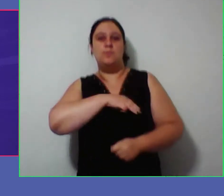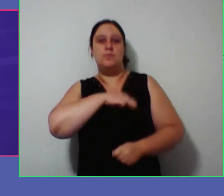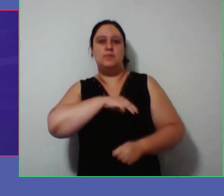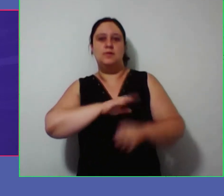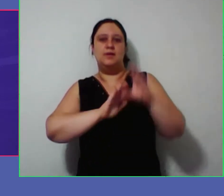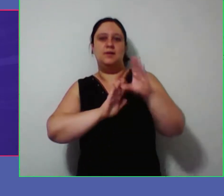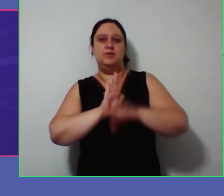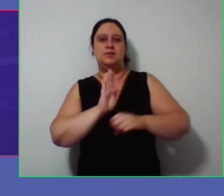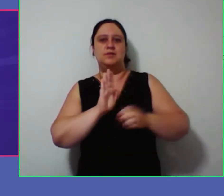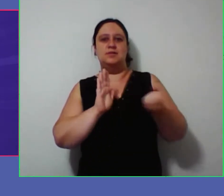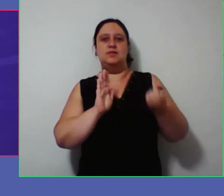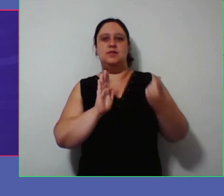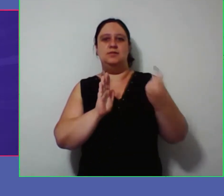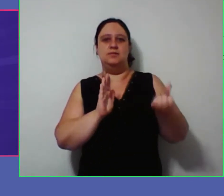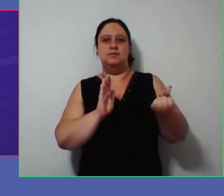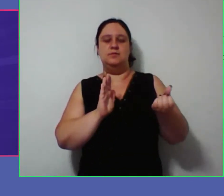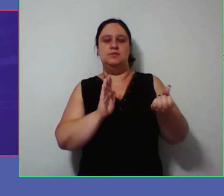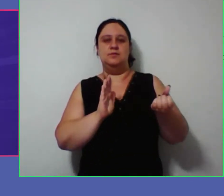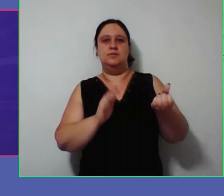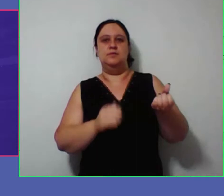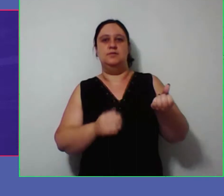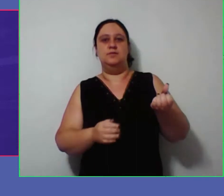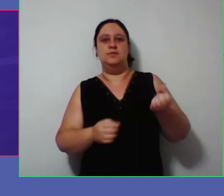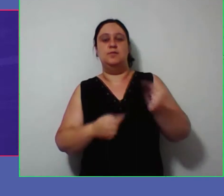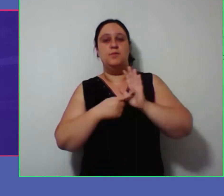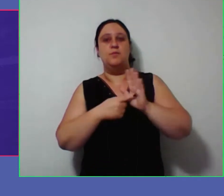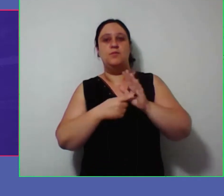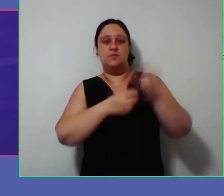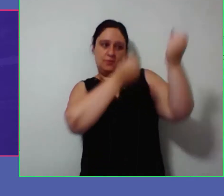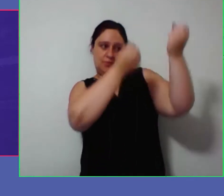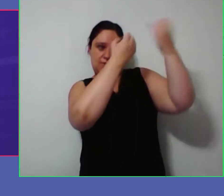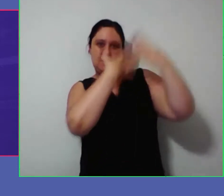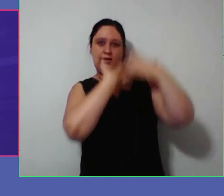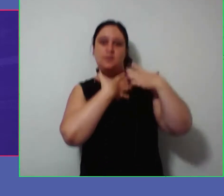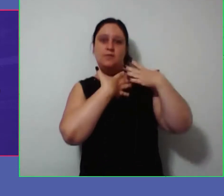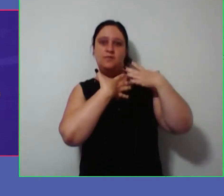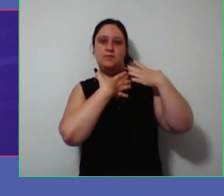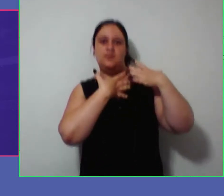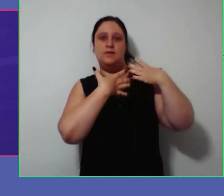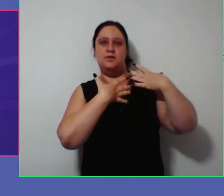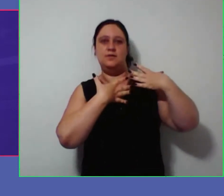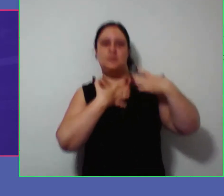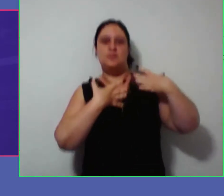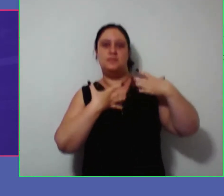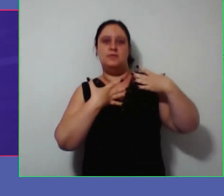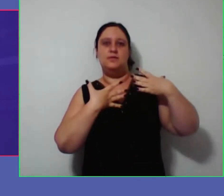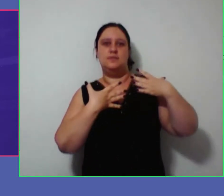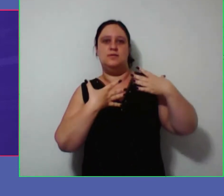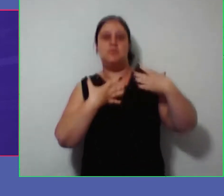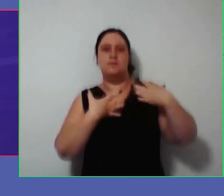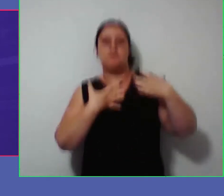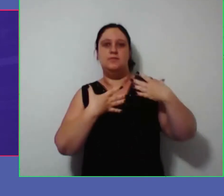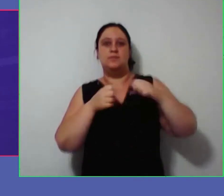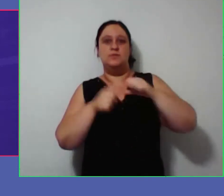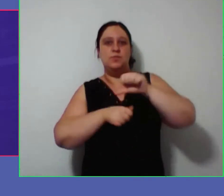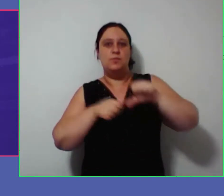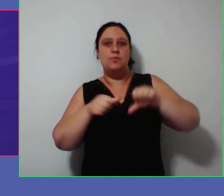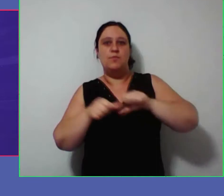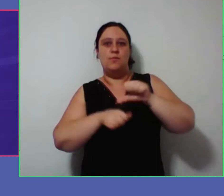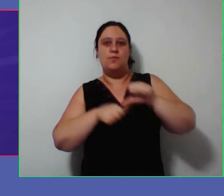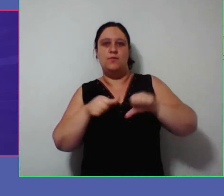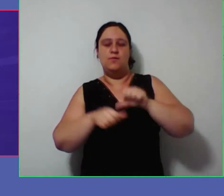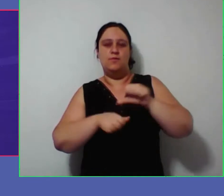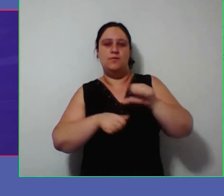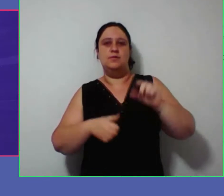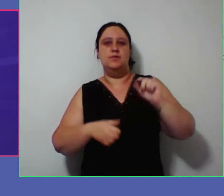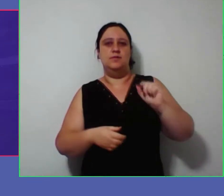revelação, e essa grande revelação vem mudar, inclusive, o rumo do livro de